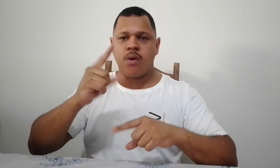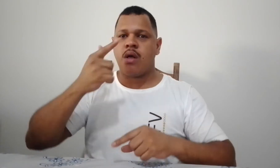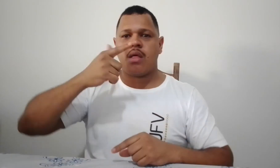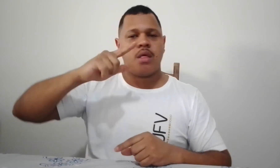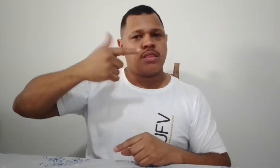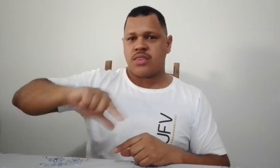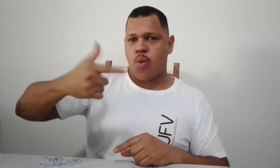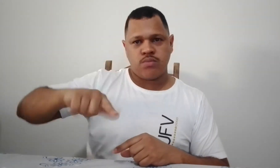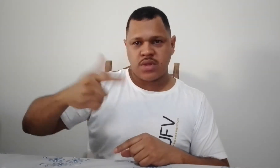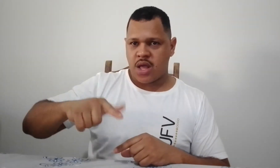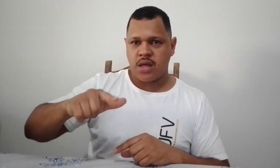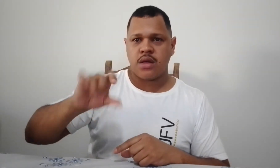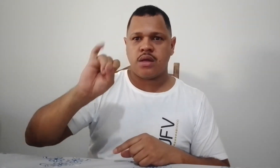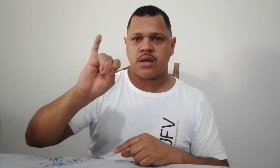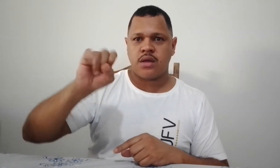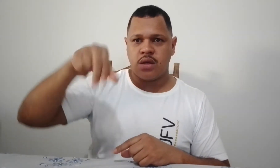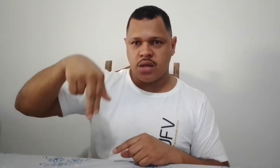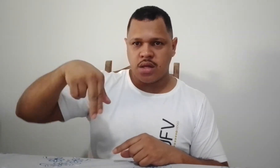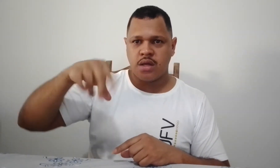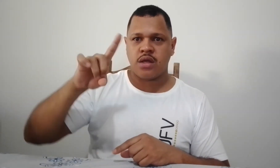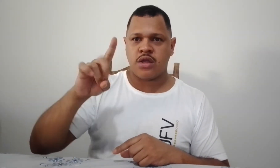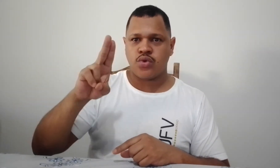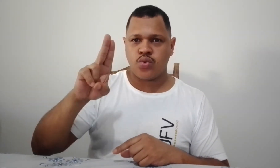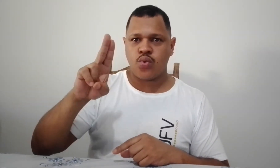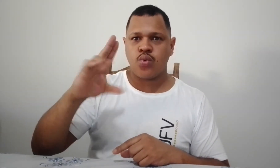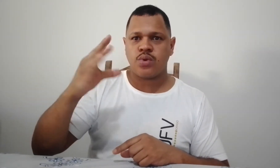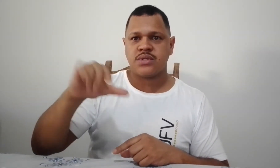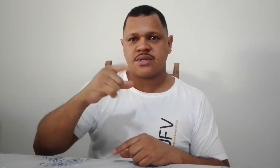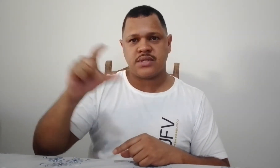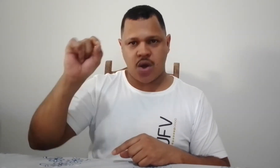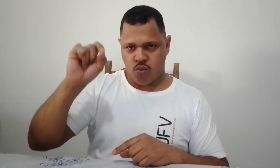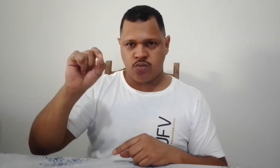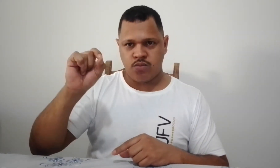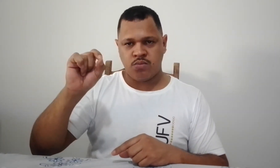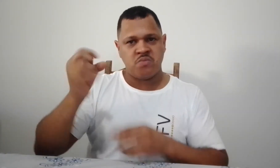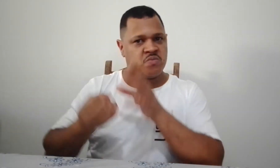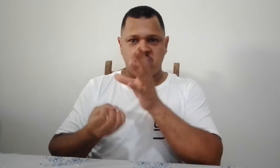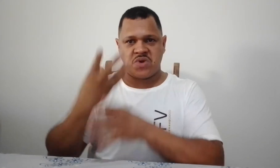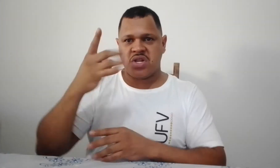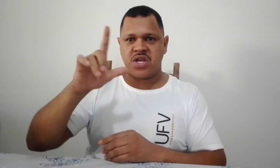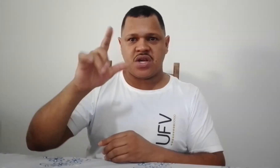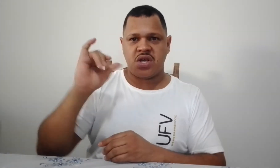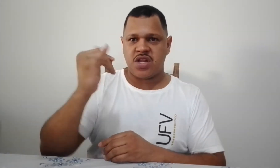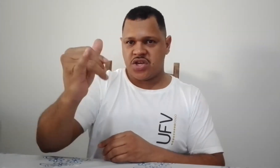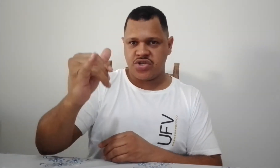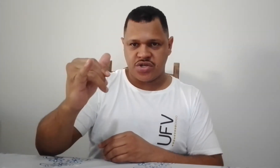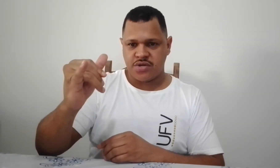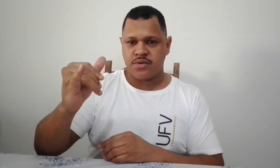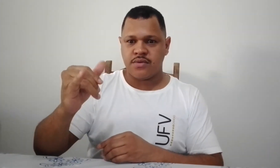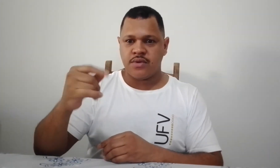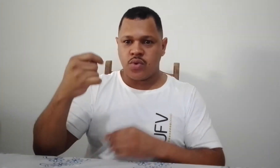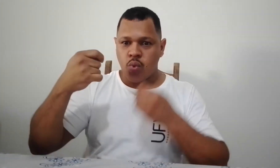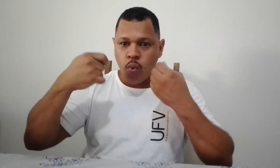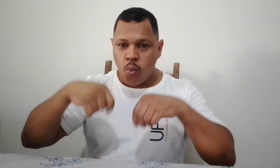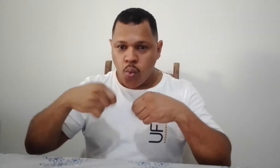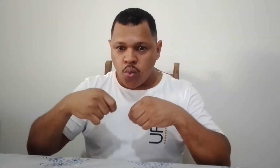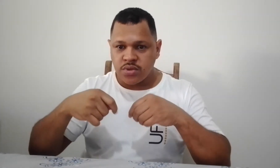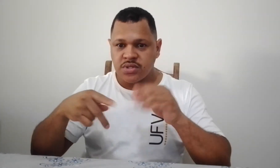tem geração de energia. Então, para a geração de energia, se considera a componente φ cosseno alfa, que é a que de